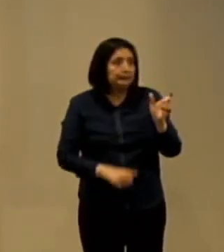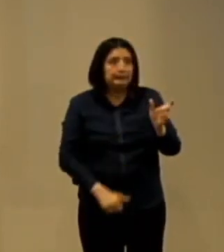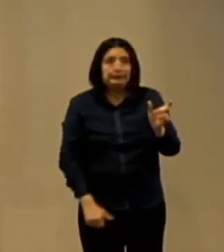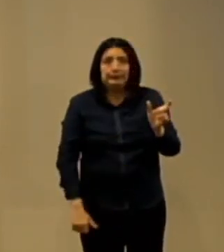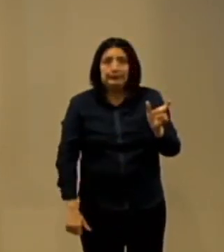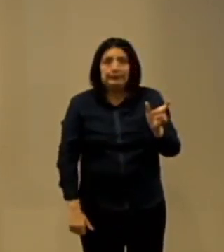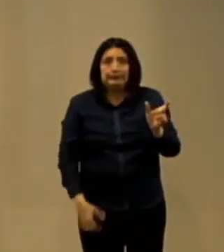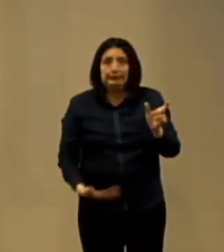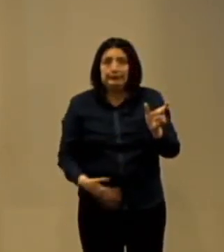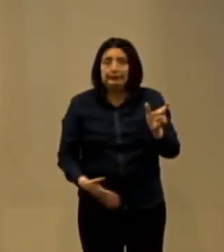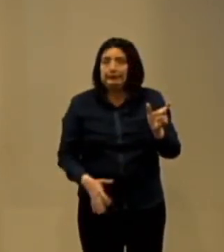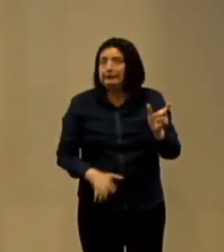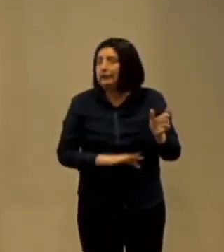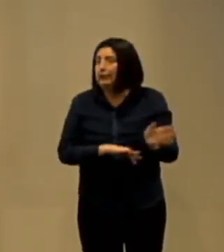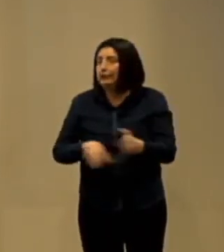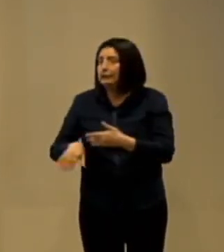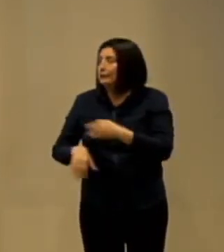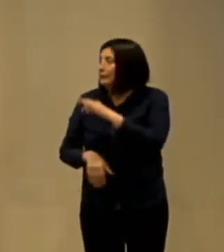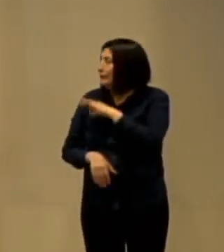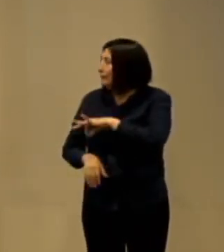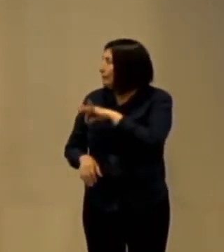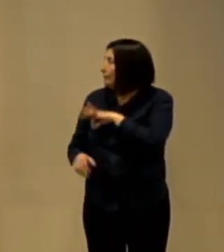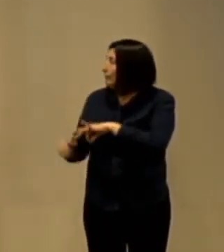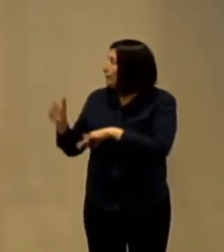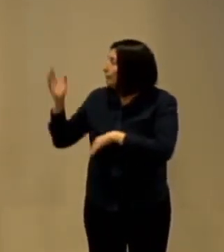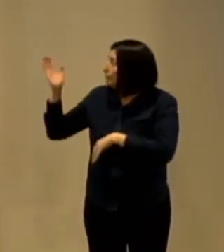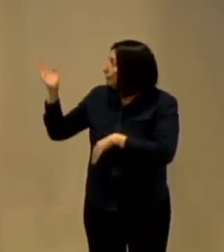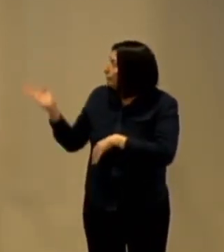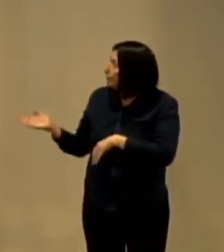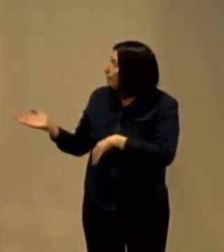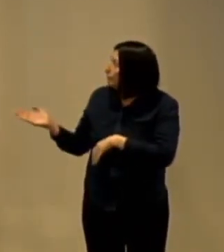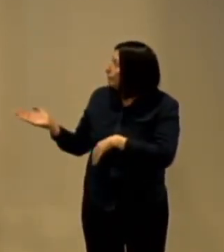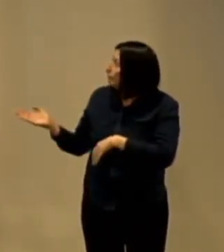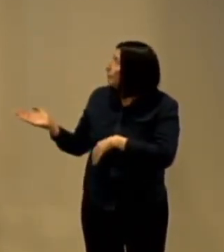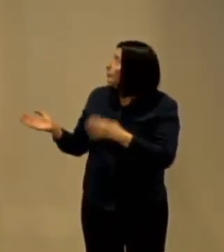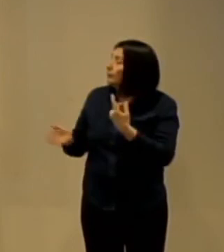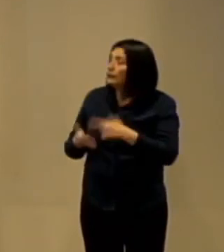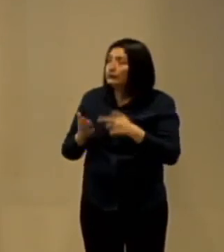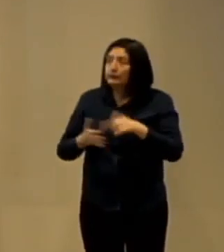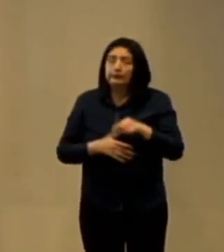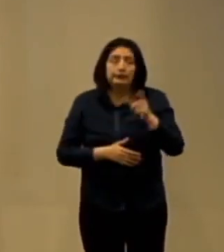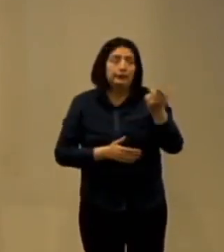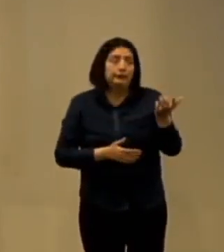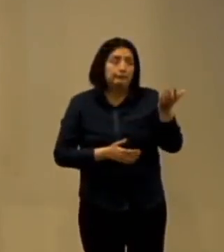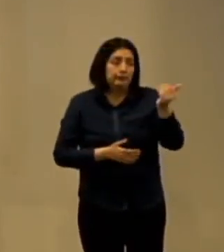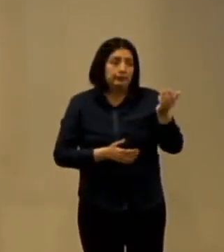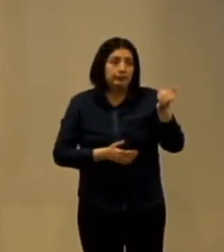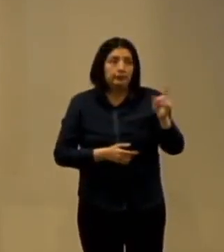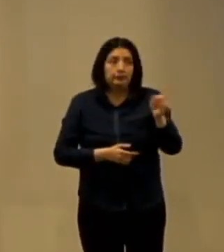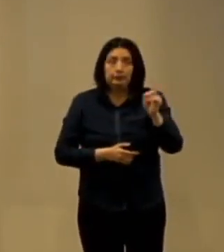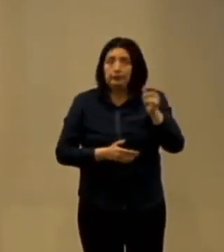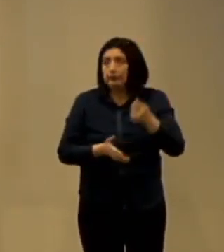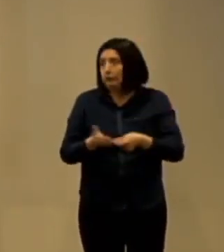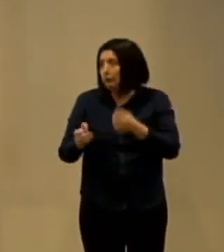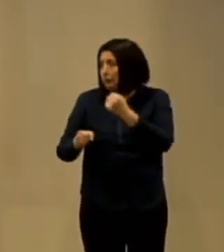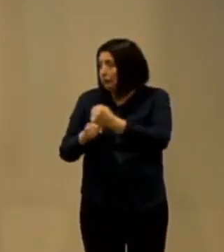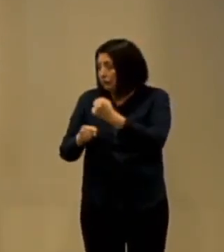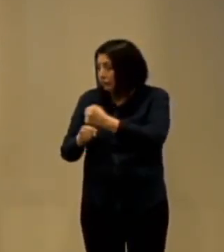Ya. Este es el beneficio que se recibe a través de la pensión no contributiva. Hay